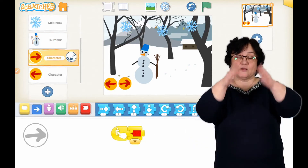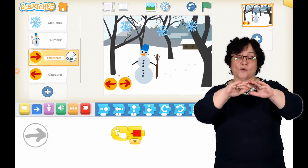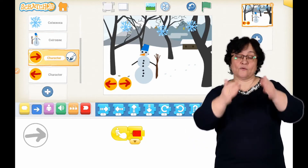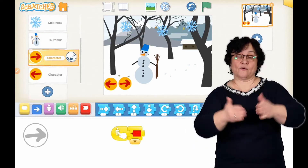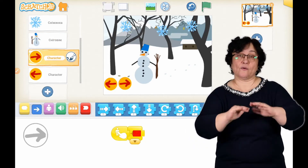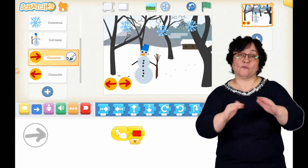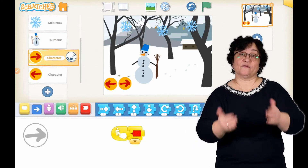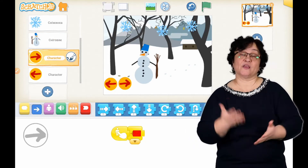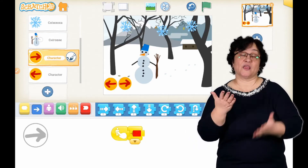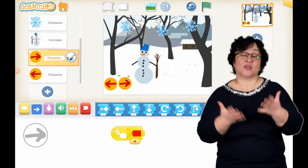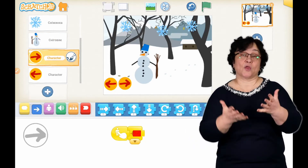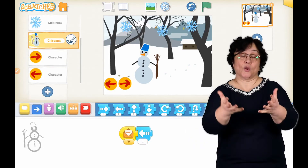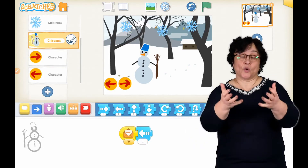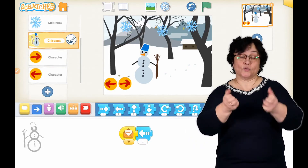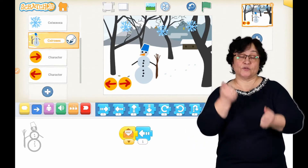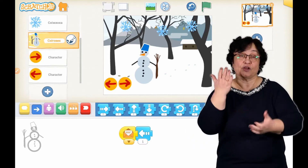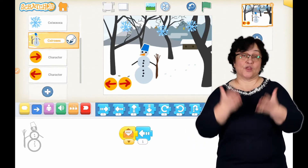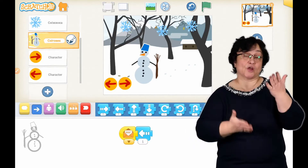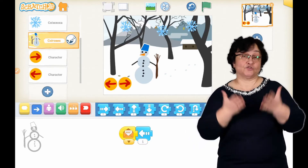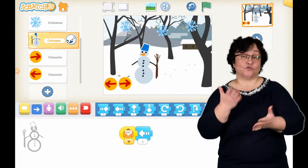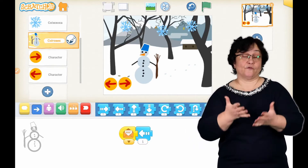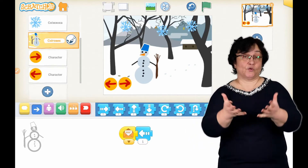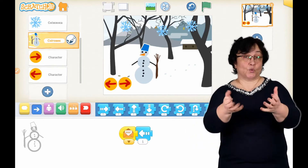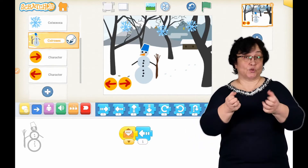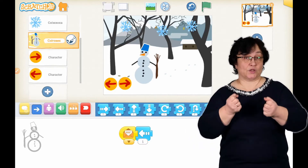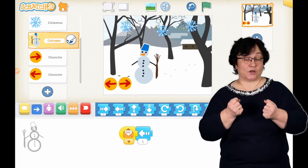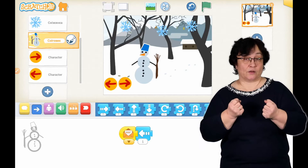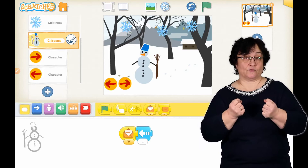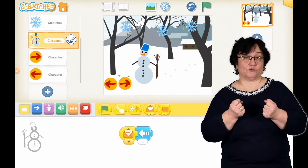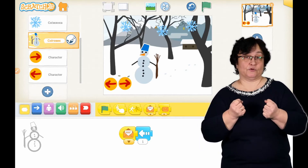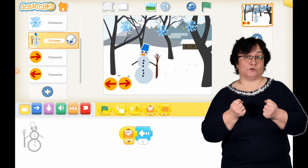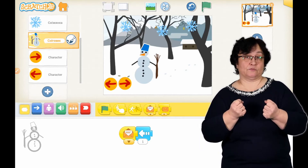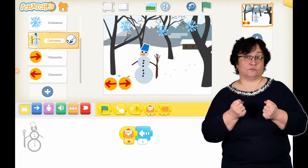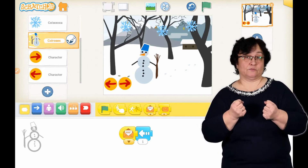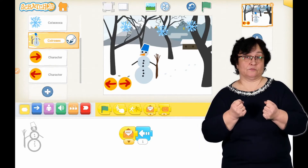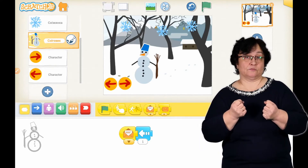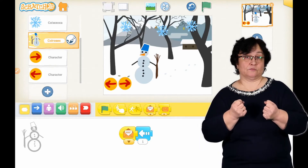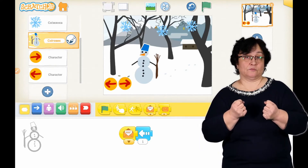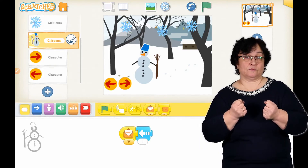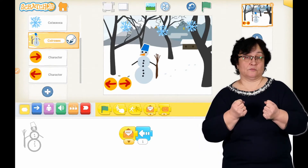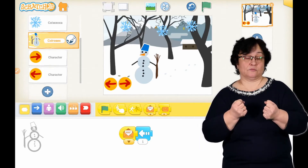А сніговик, який отримує, якщо він отримує,